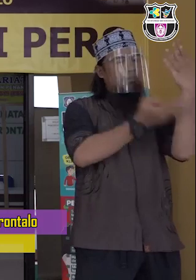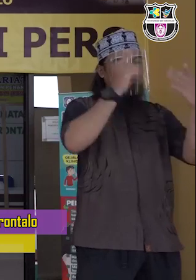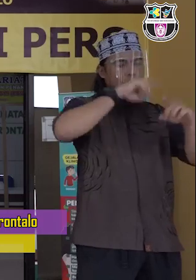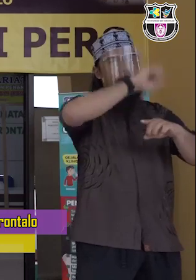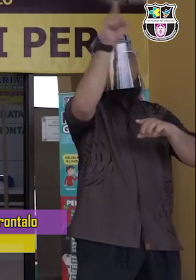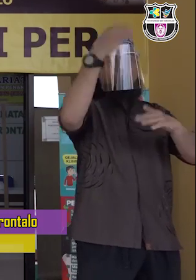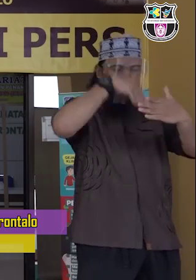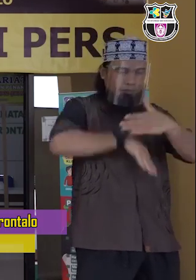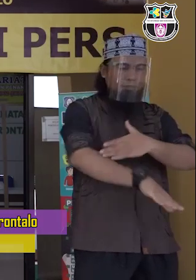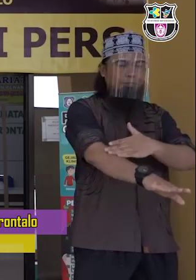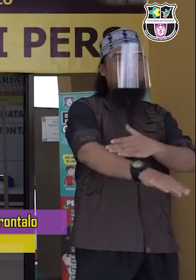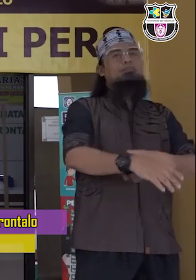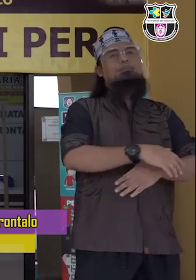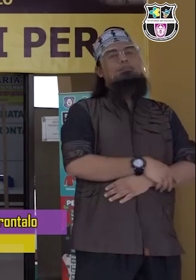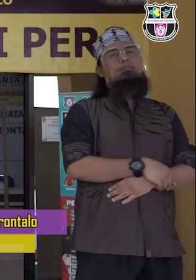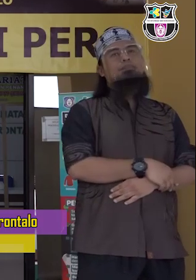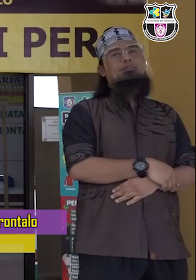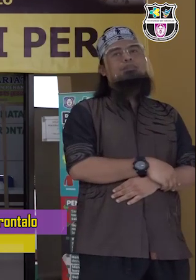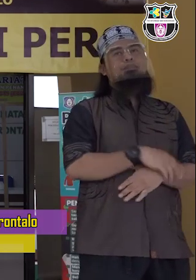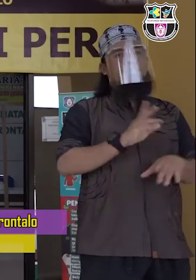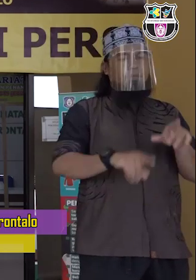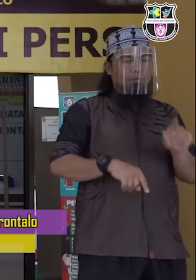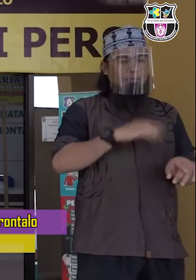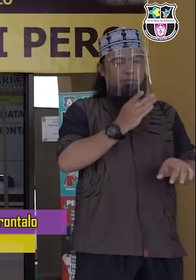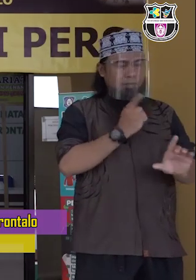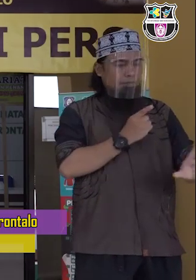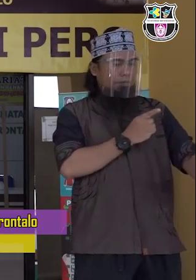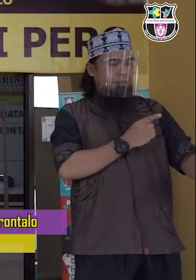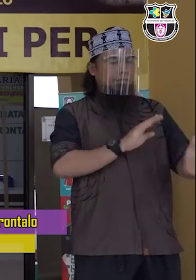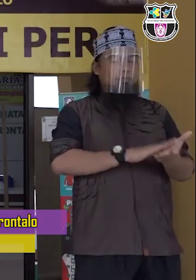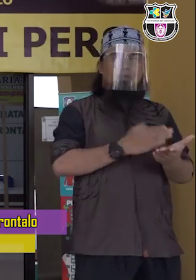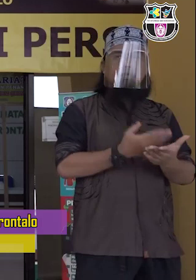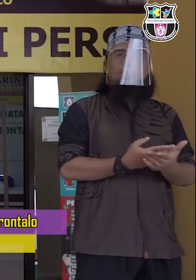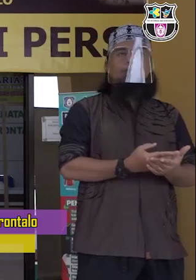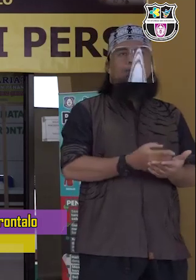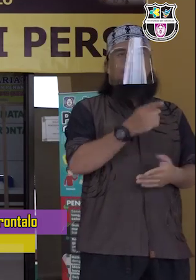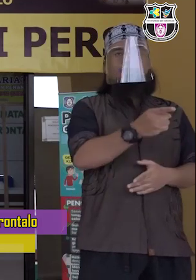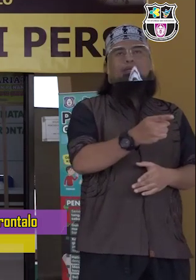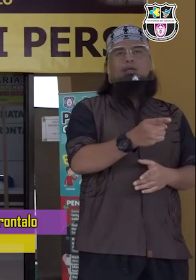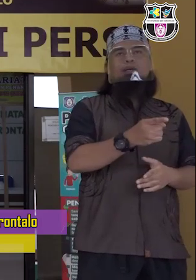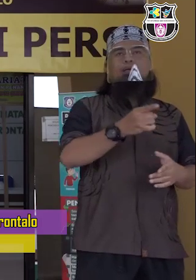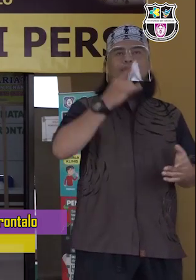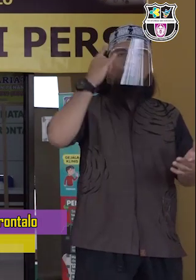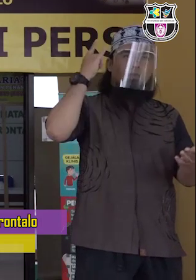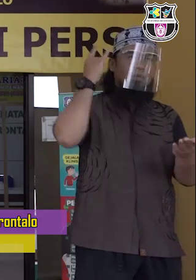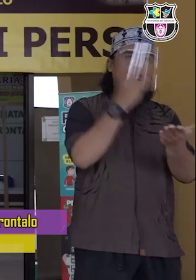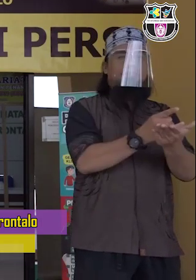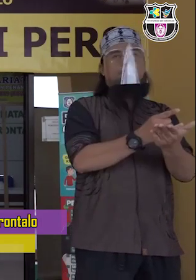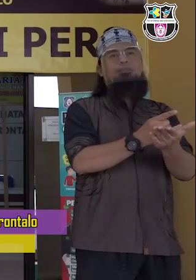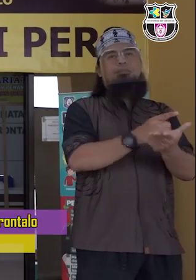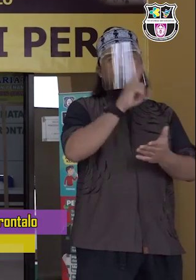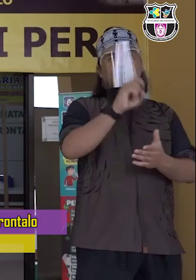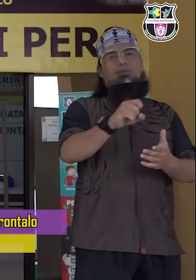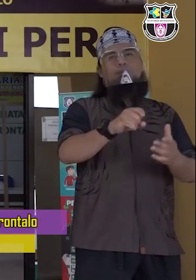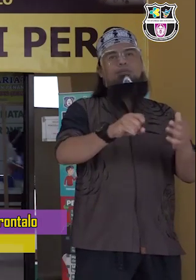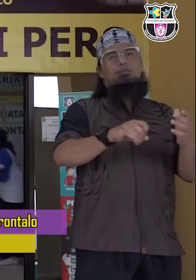Apabila terdeteksi dia berisiko tinggi tetap, tentu saja wajib hukumnya itu